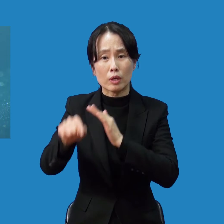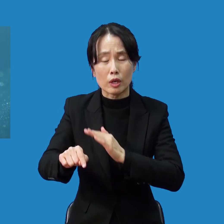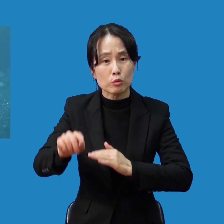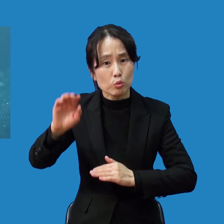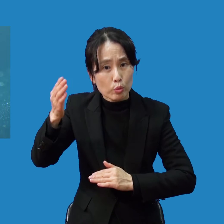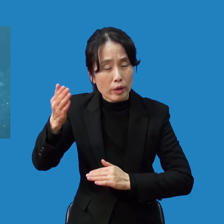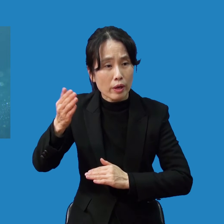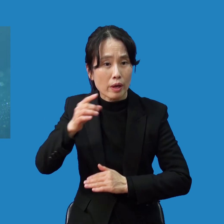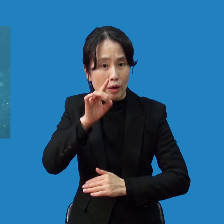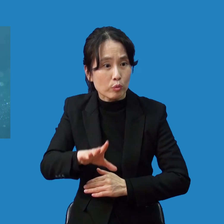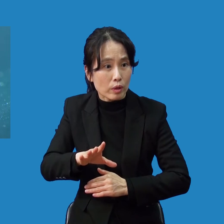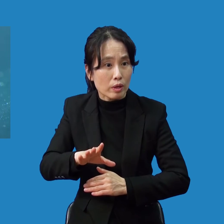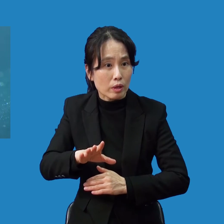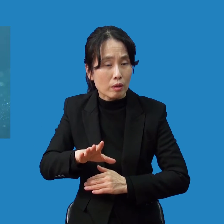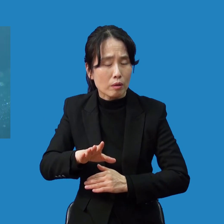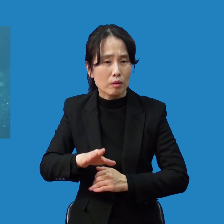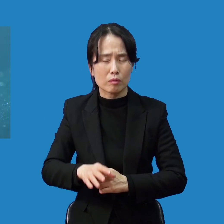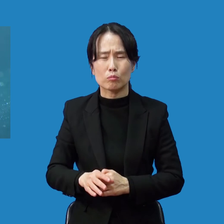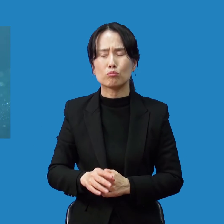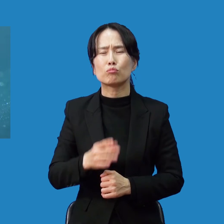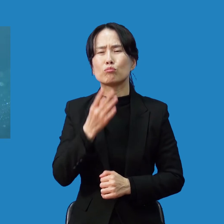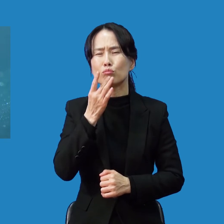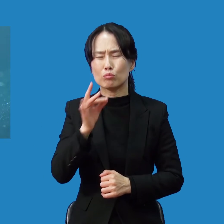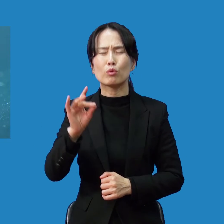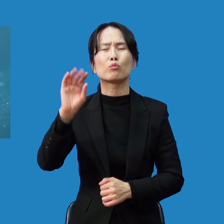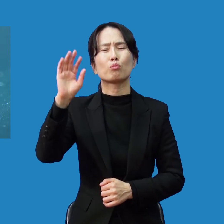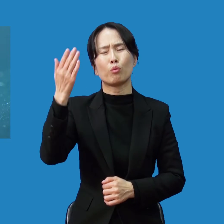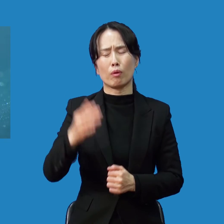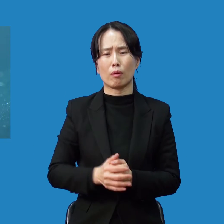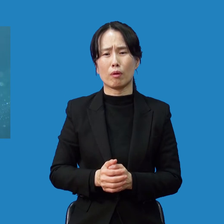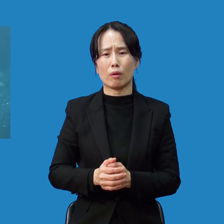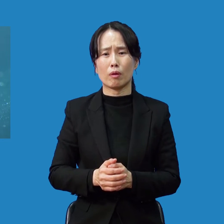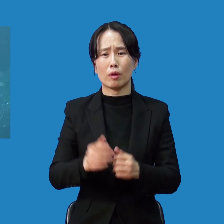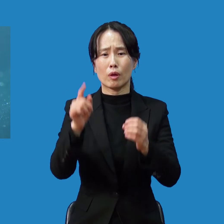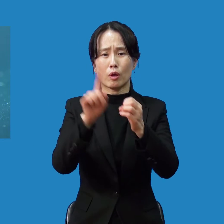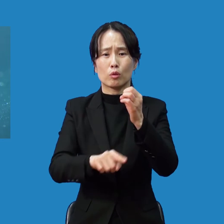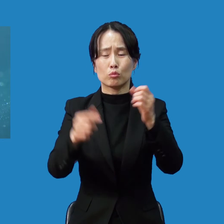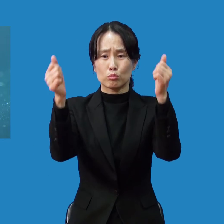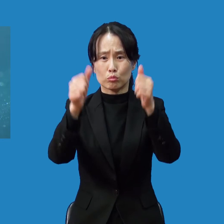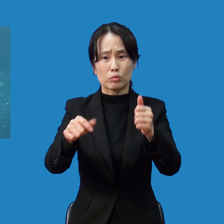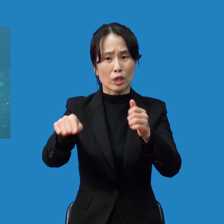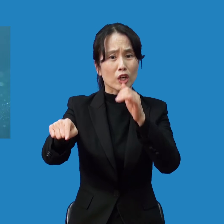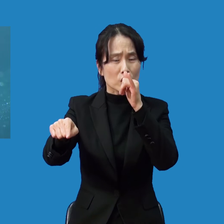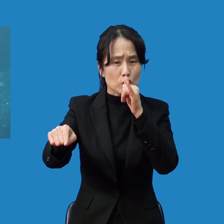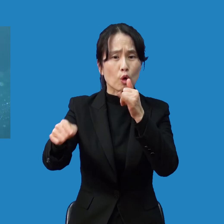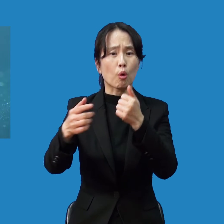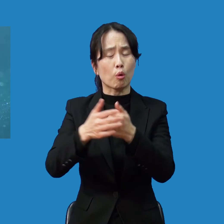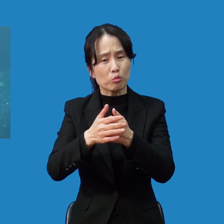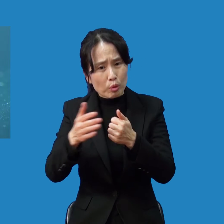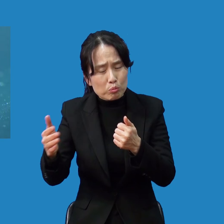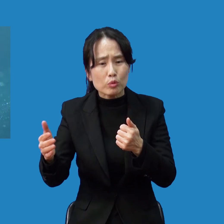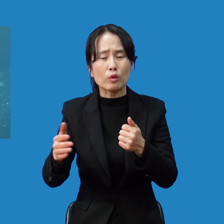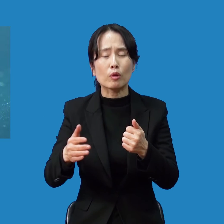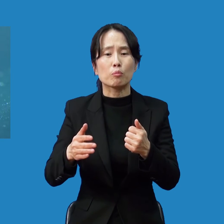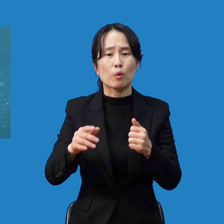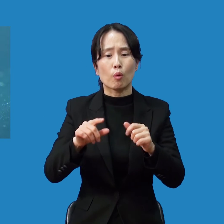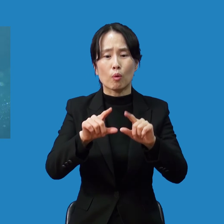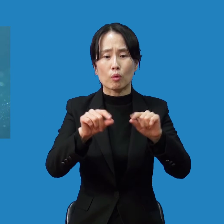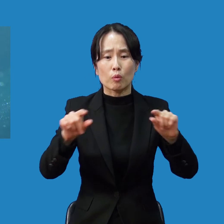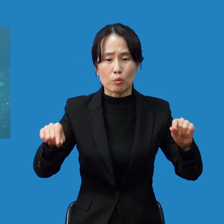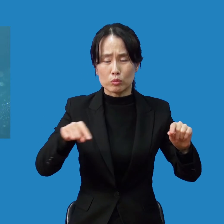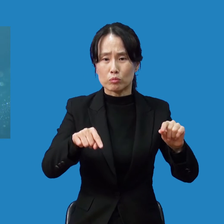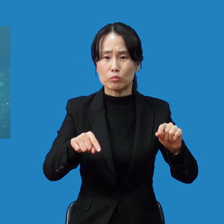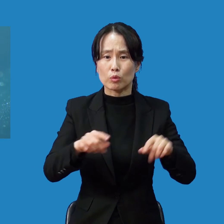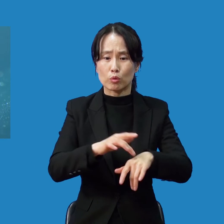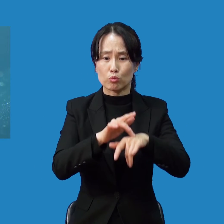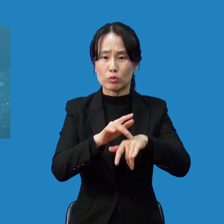물론 되지요. 뭐 불상이 서 있다고 해서 거기서 파는 음식에 다 귀신이 붙어 있는 건 아니고 한데, 거기